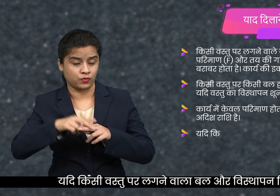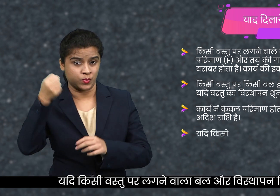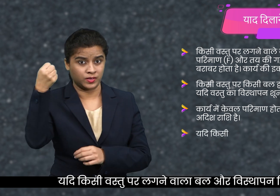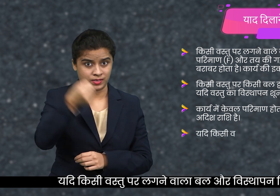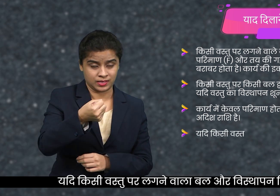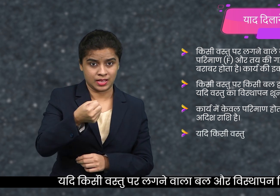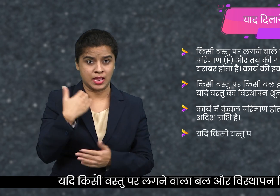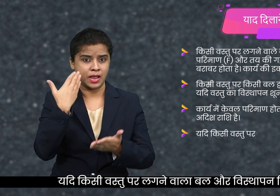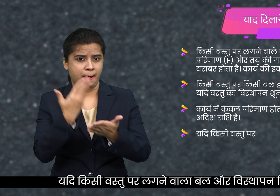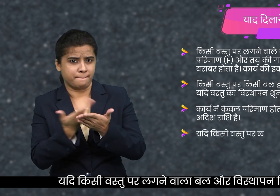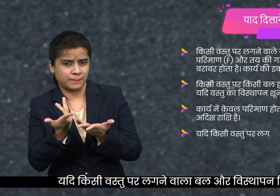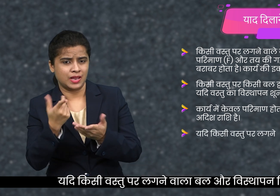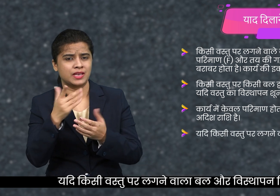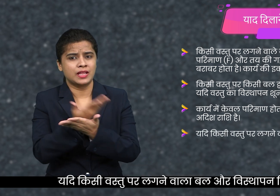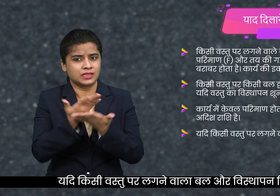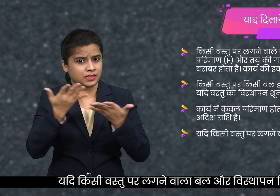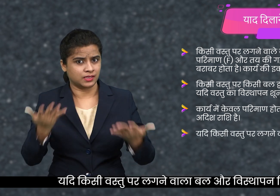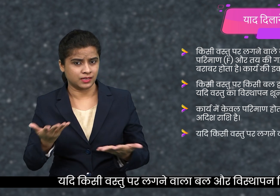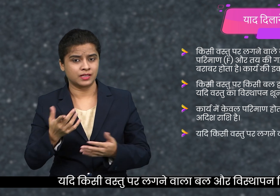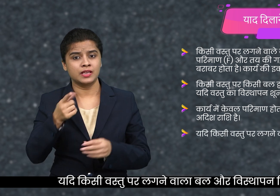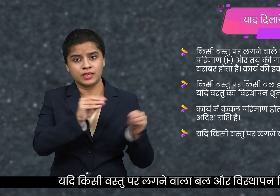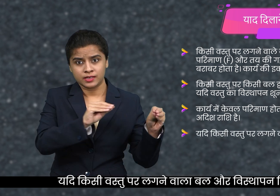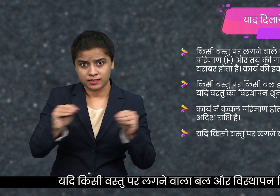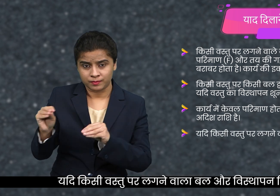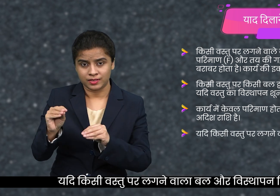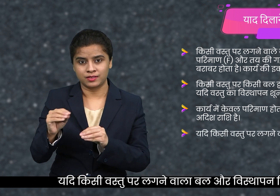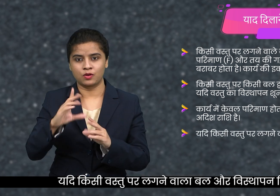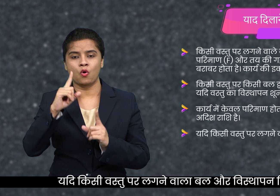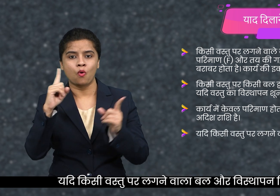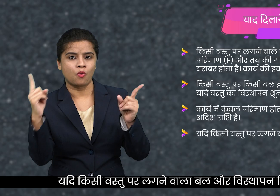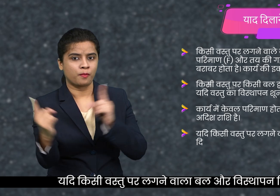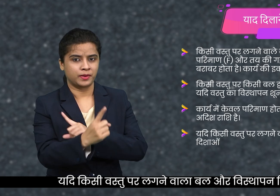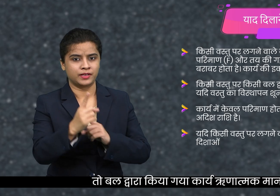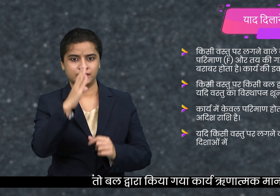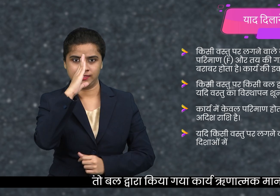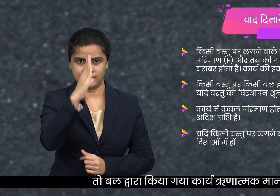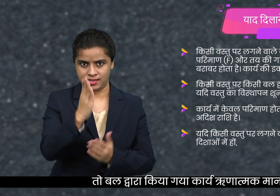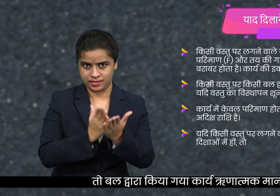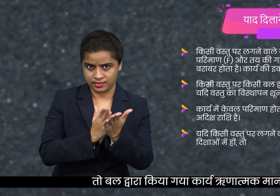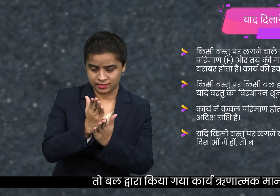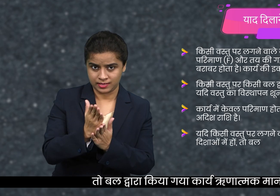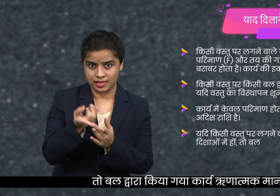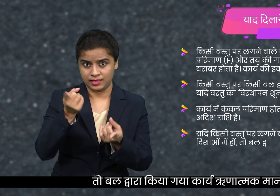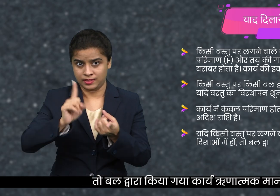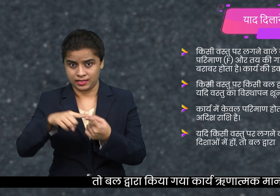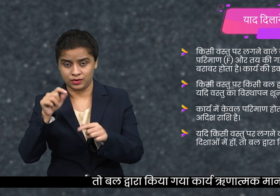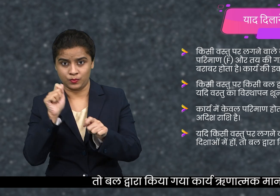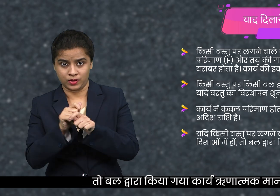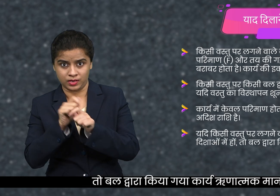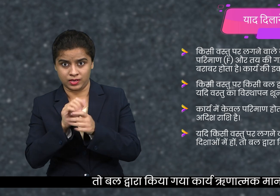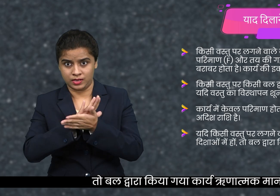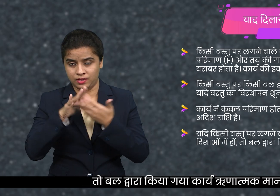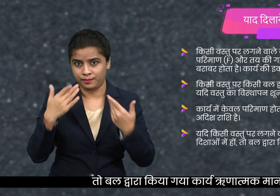यदि किसी वस्तु पर लगने वाले बल और विस्थापन विपरीत दिशा में है, तो बल द्वारा किए गए